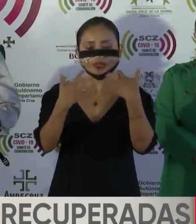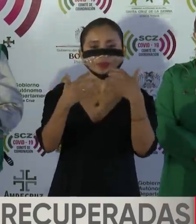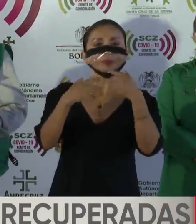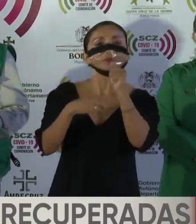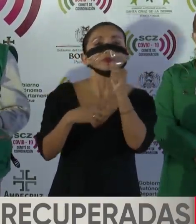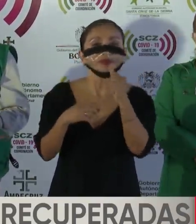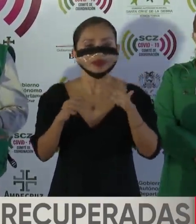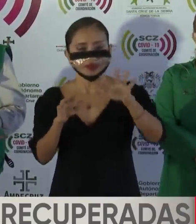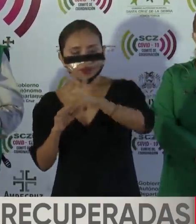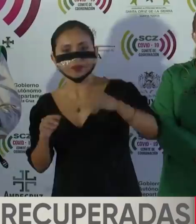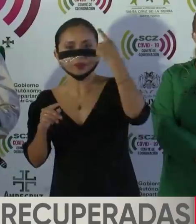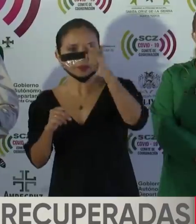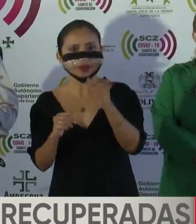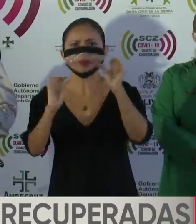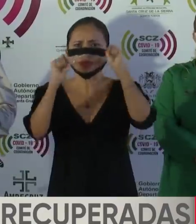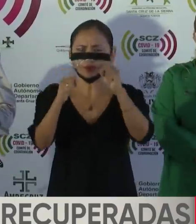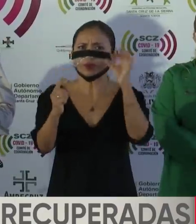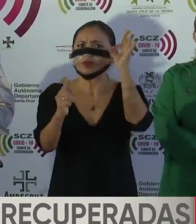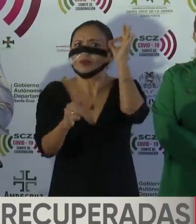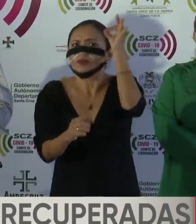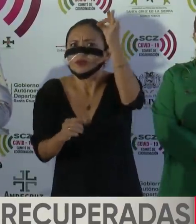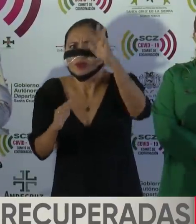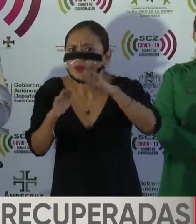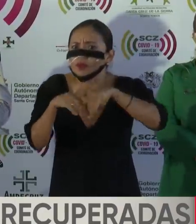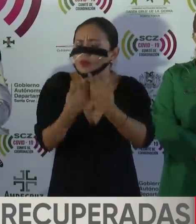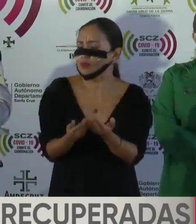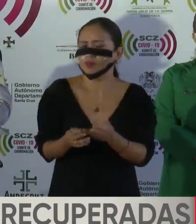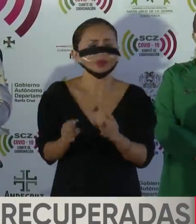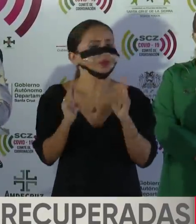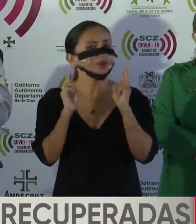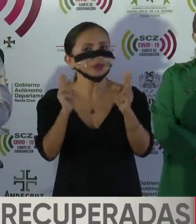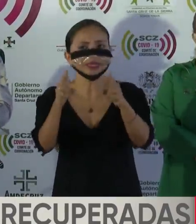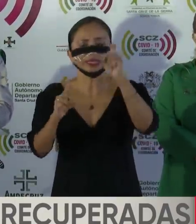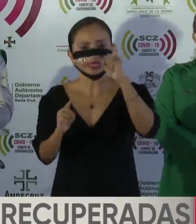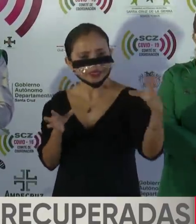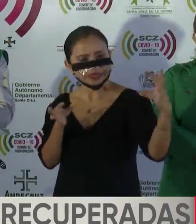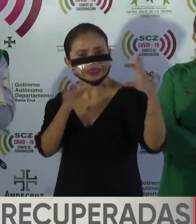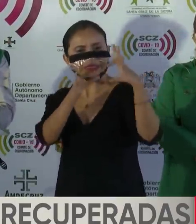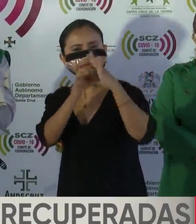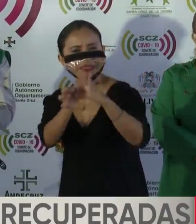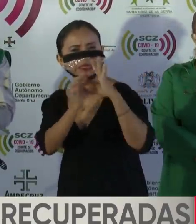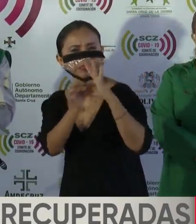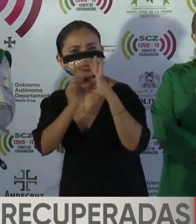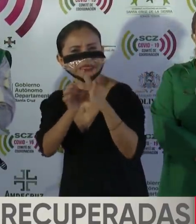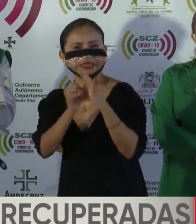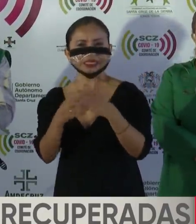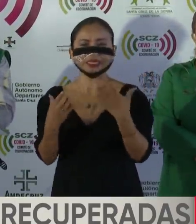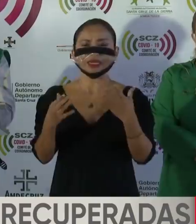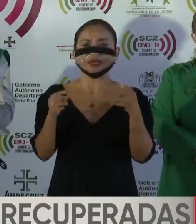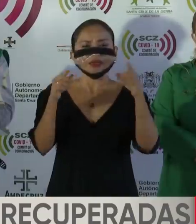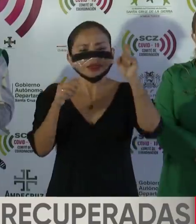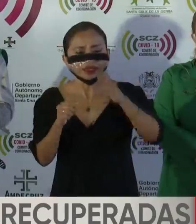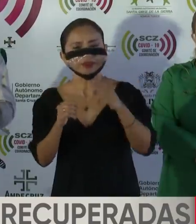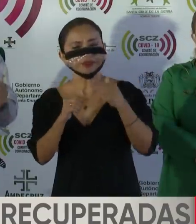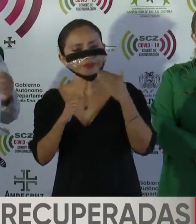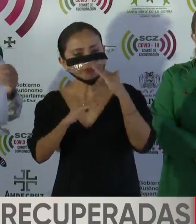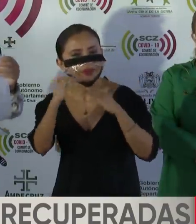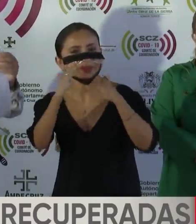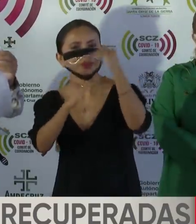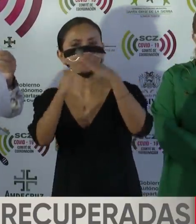Para encarar el futuro inmediato es imprescindible una alianza férrea, constructiva